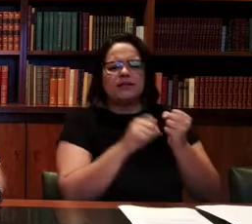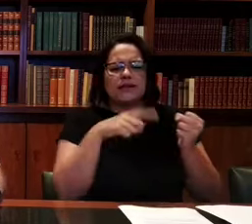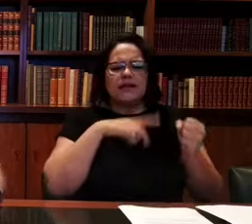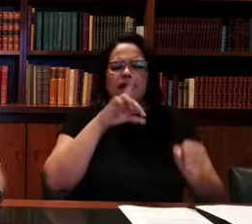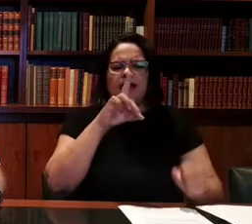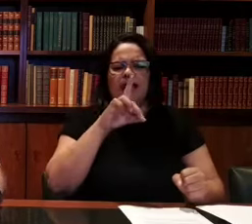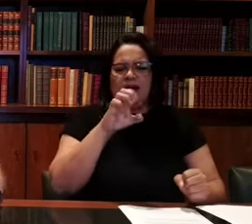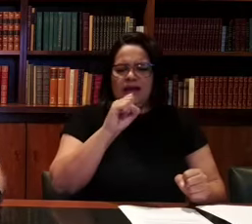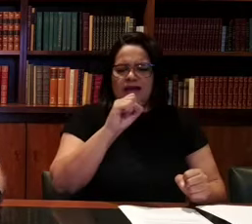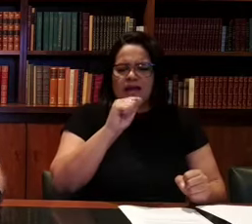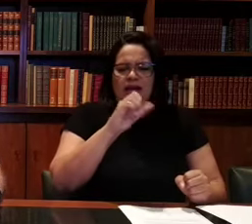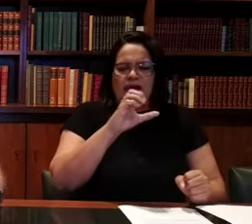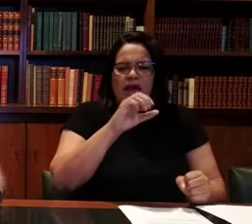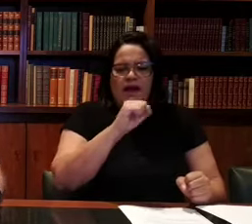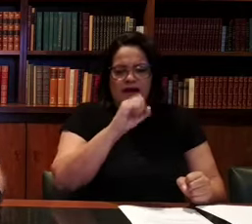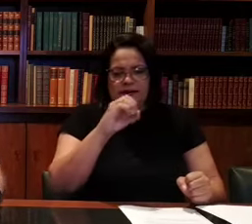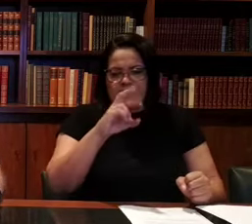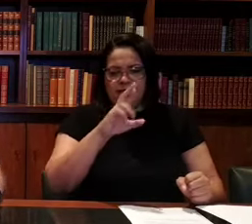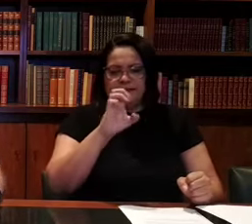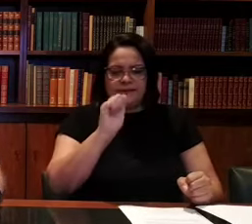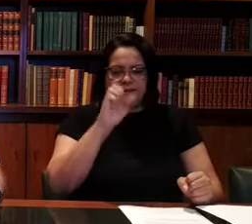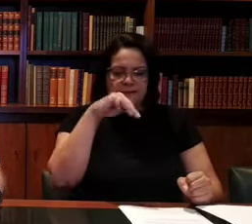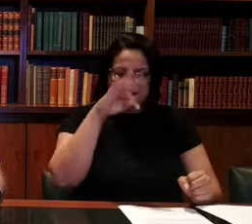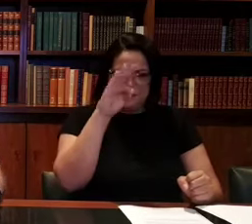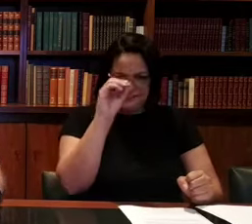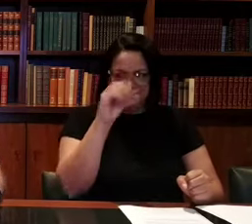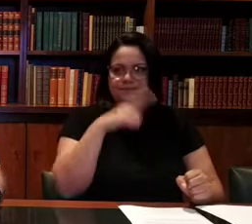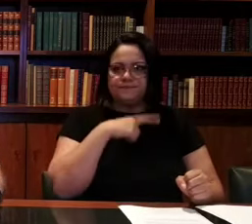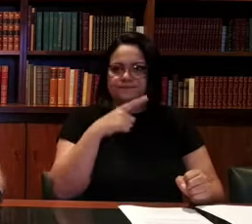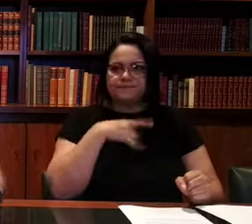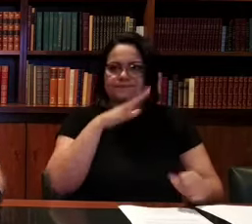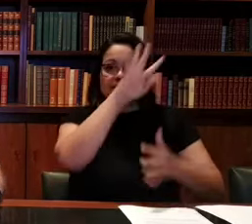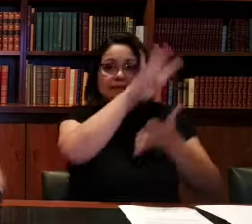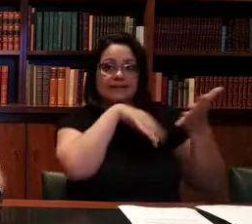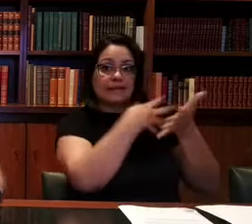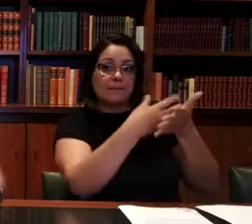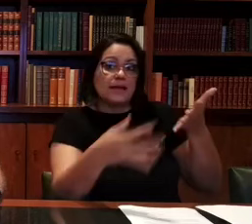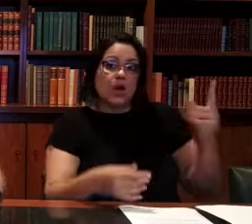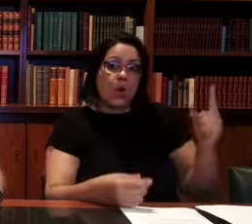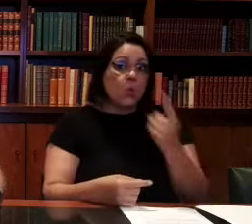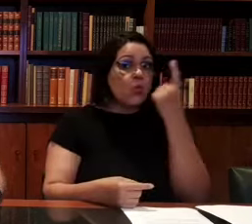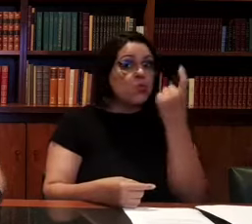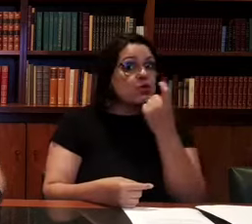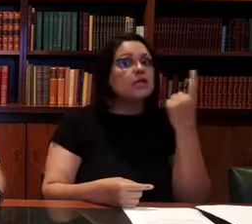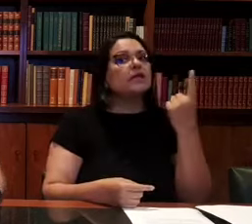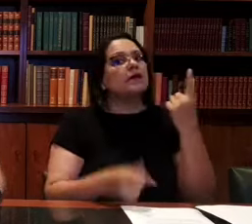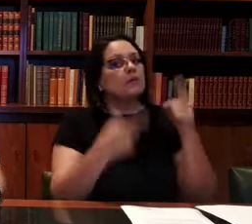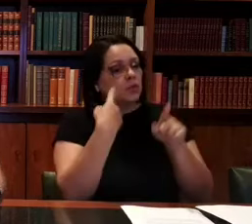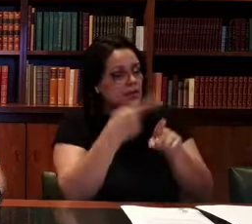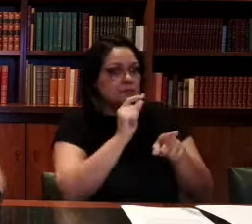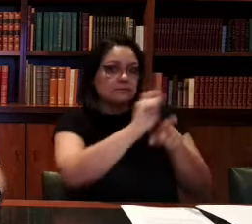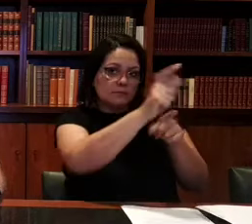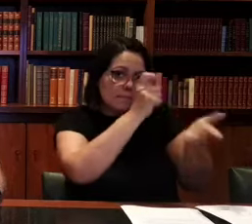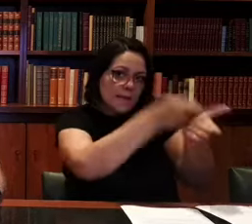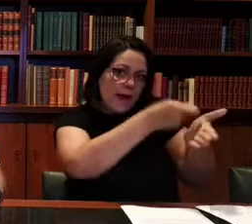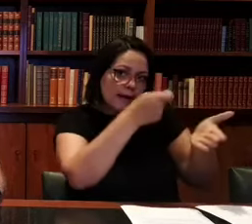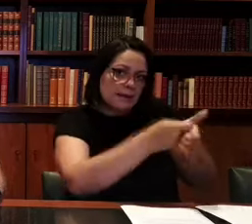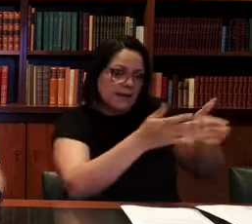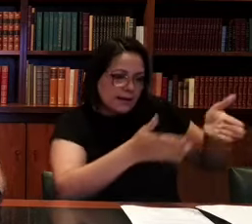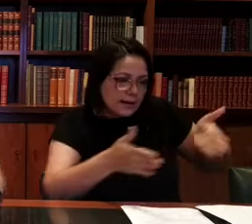mesmo respondendo eu falar disso tem uma uma taxa que a gente chama de tabela 1 que é uma tabela para manutenção do canal no porto